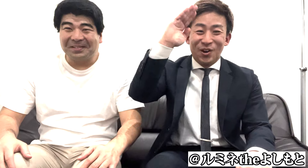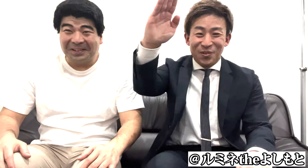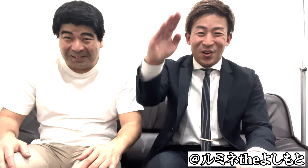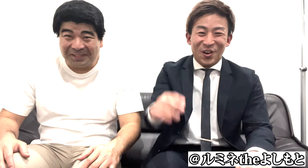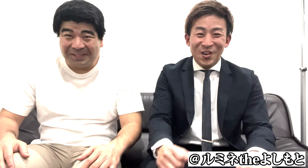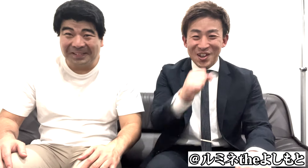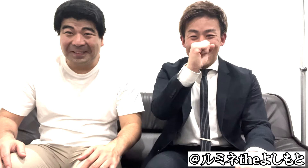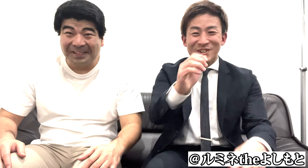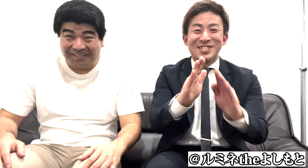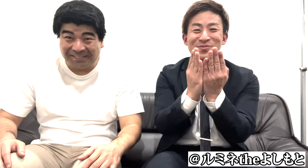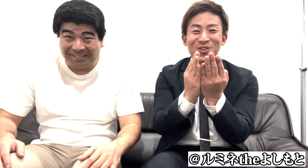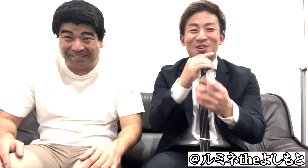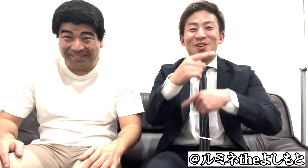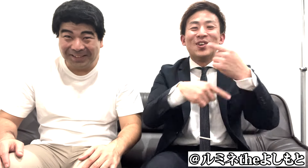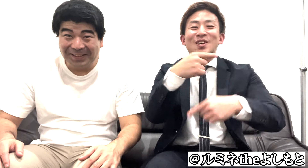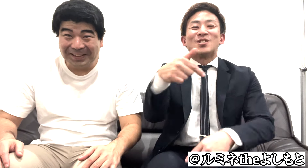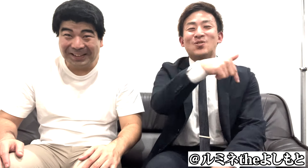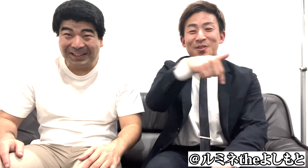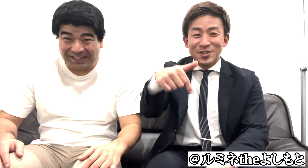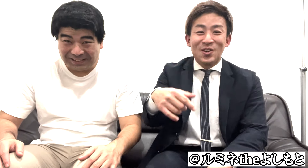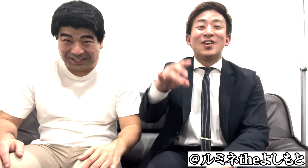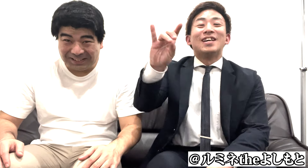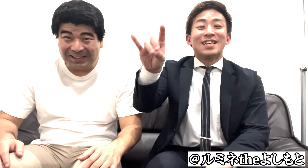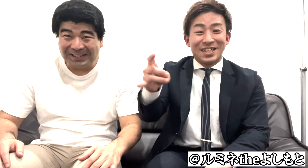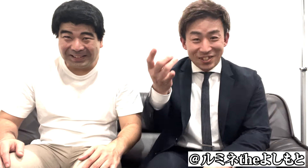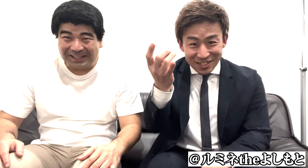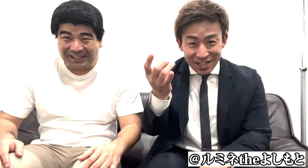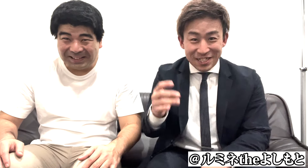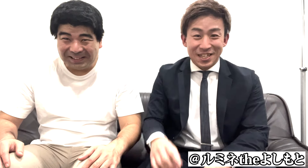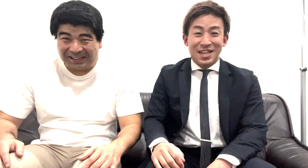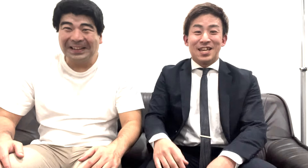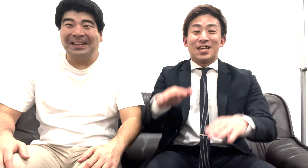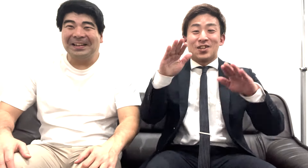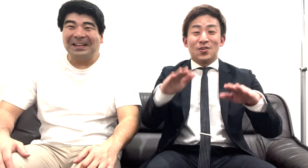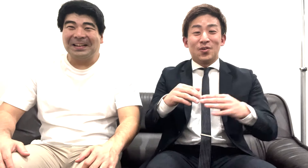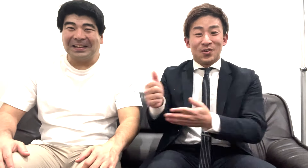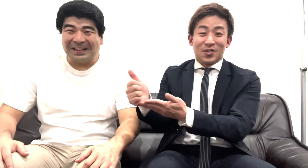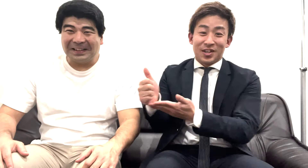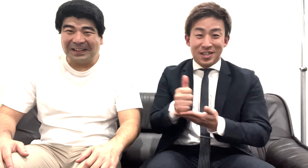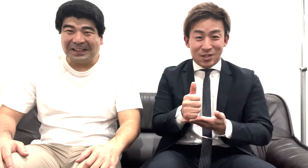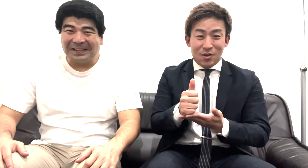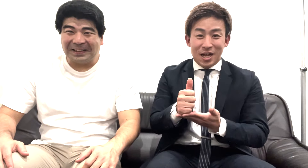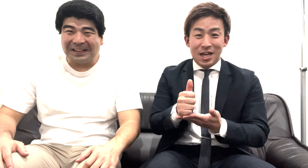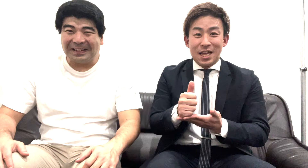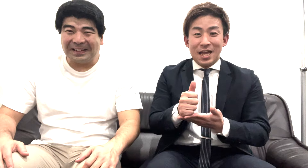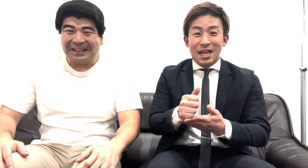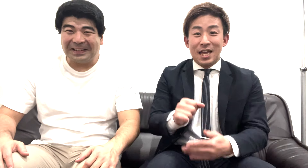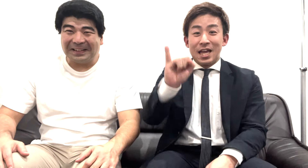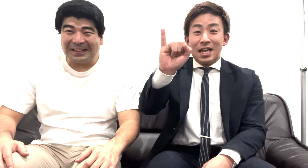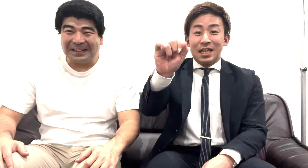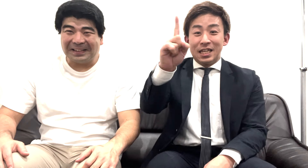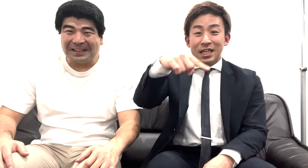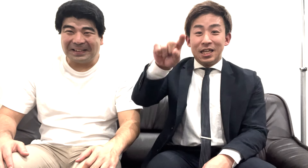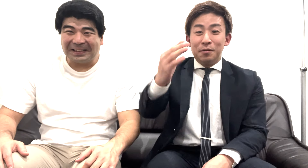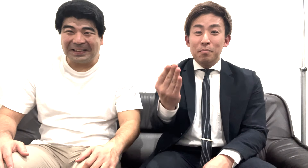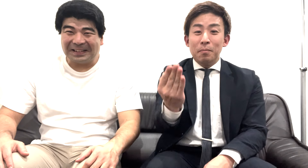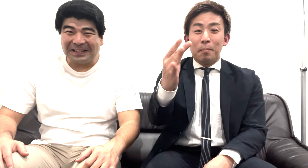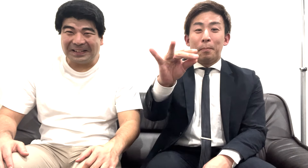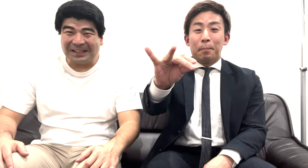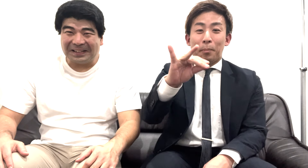どうも、吉本シュワブの菊池です、今日のゲストは、インポ